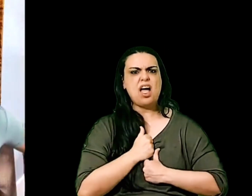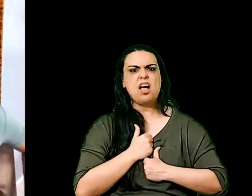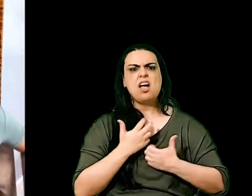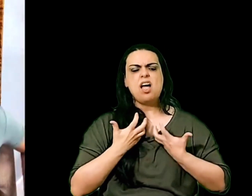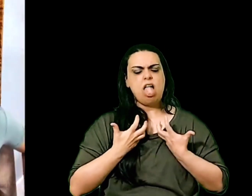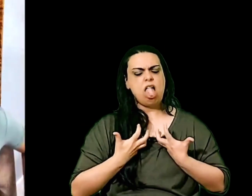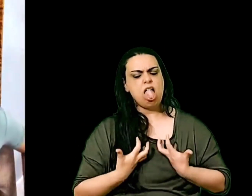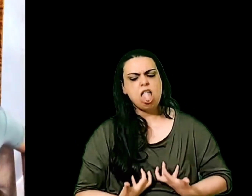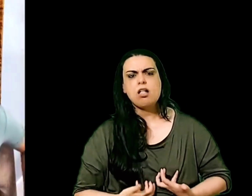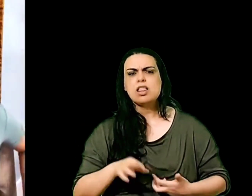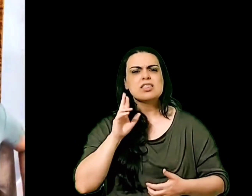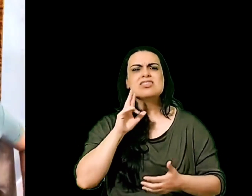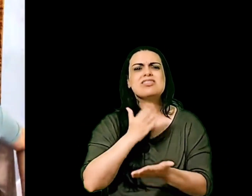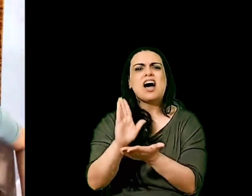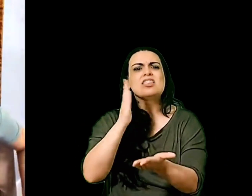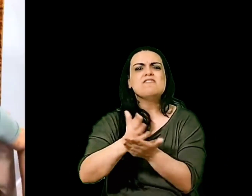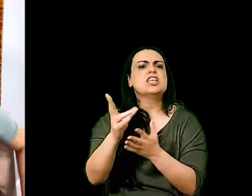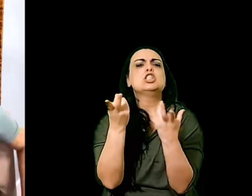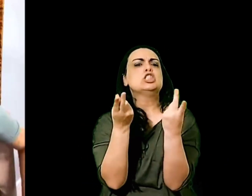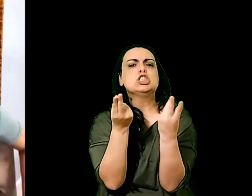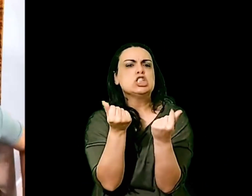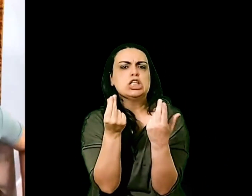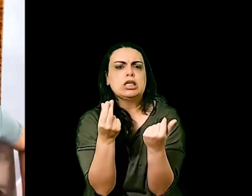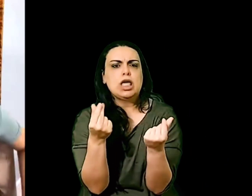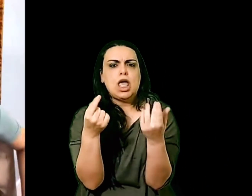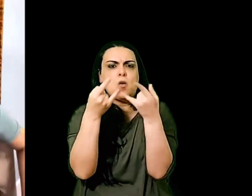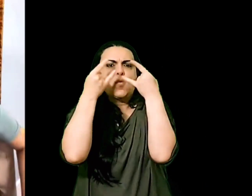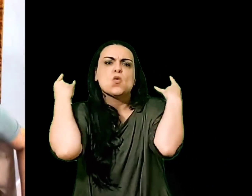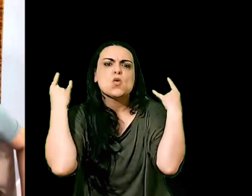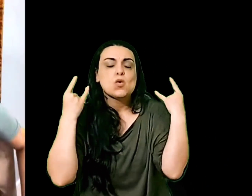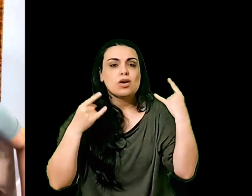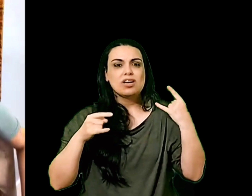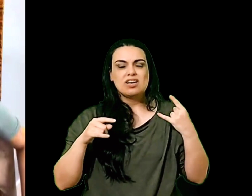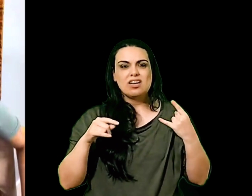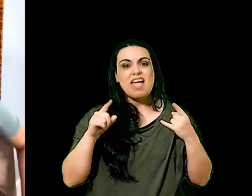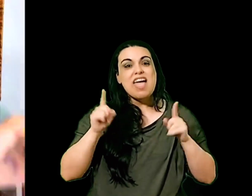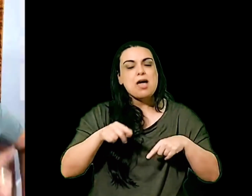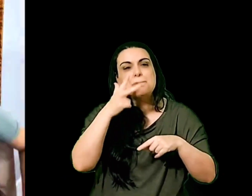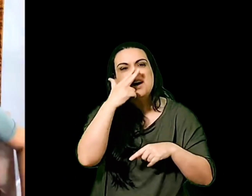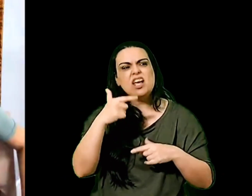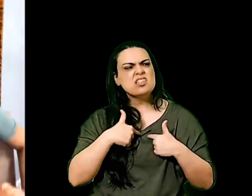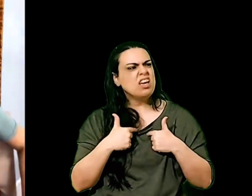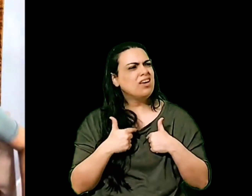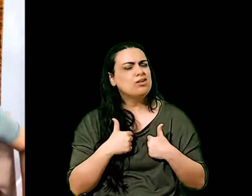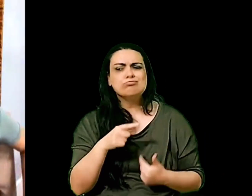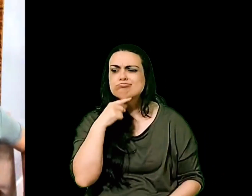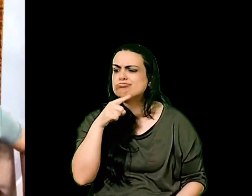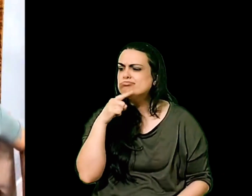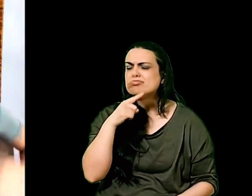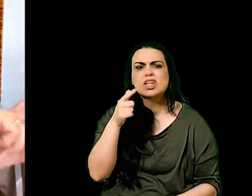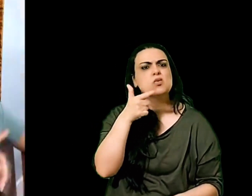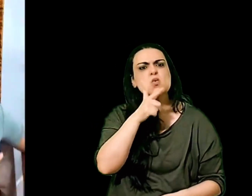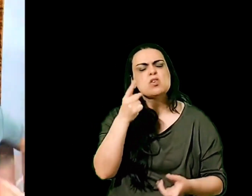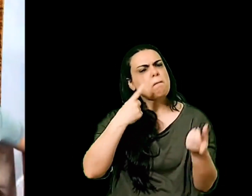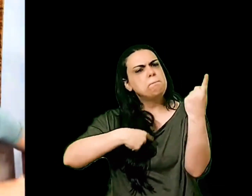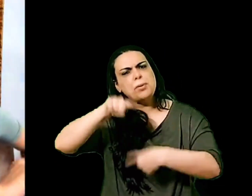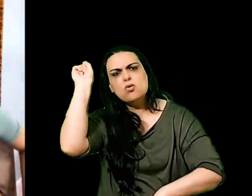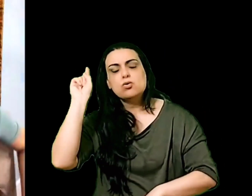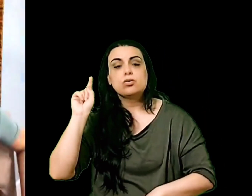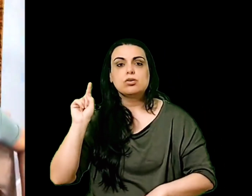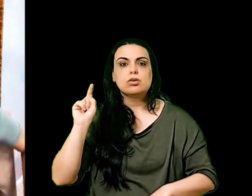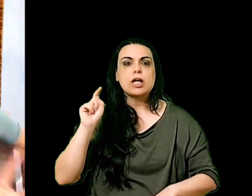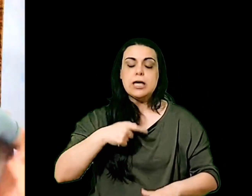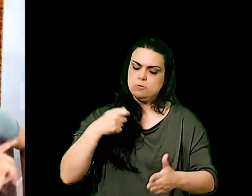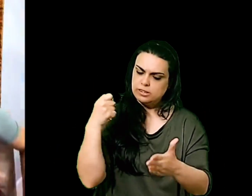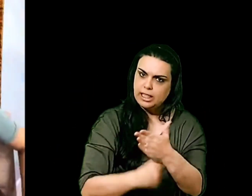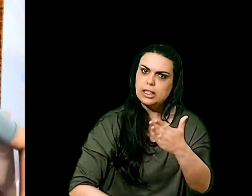minha frustração não tem a ver com dinheiro, ela tem a ver com a minha não realização, com eu não entender